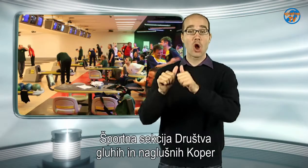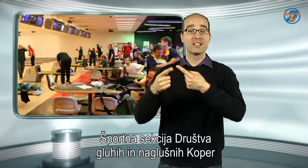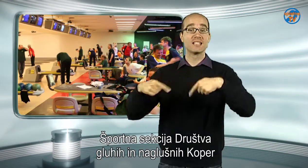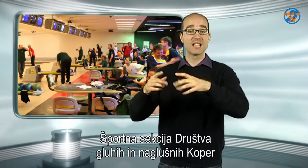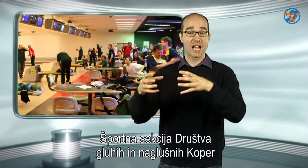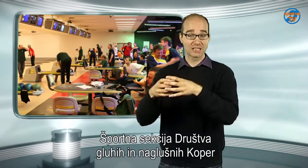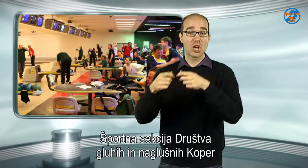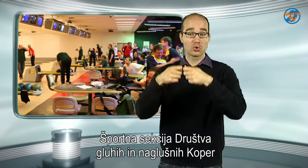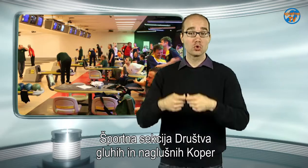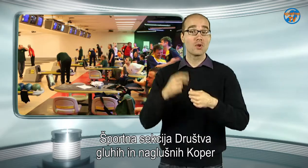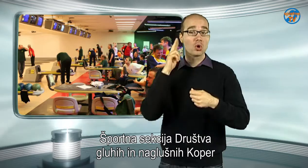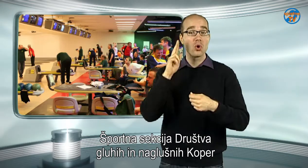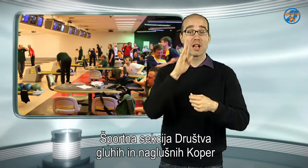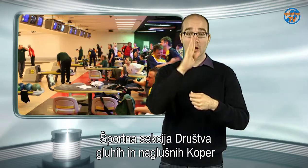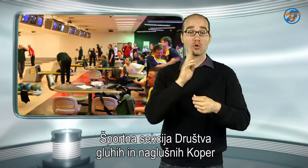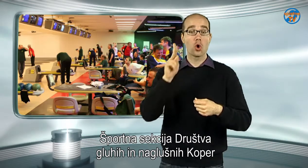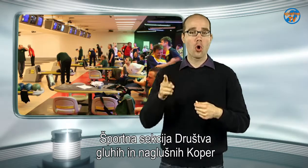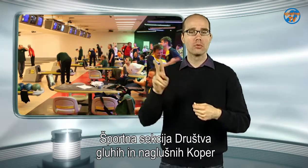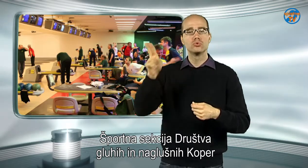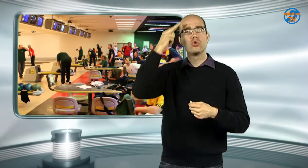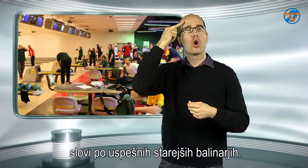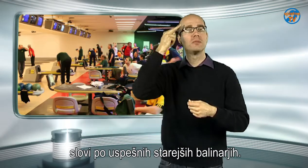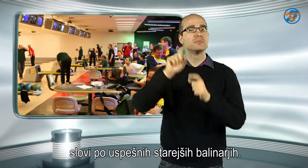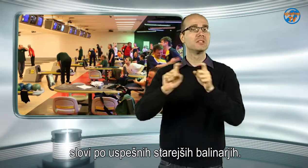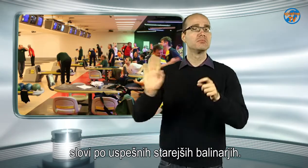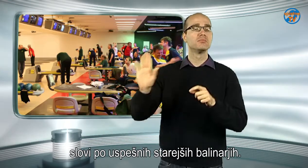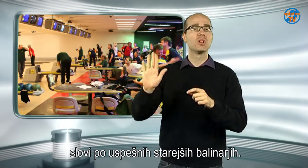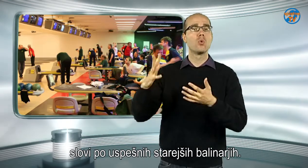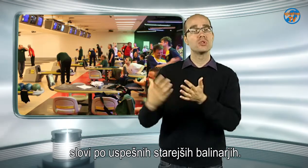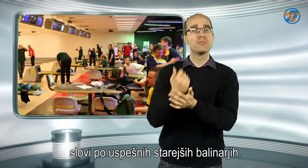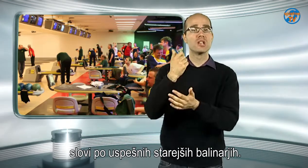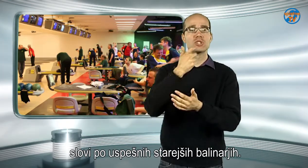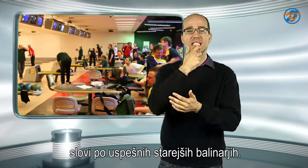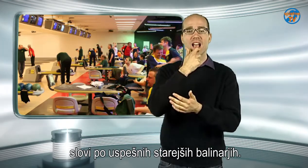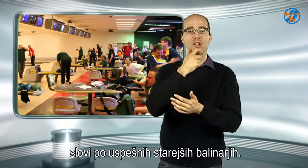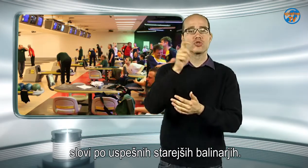Športna sekcija Društva gluhih in naglušnih Koper slovi po uspešnih starejših balinarjih.